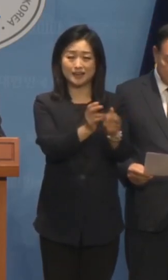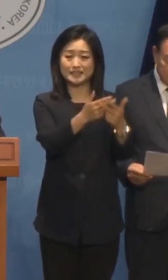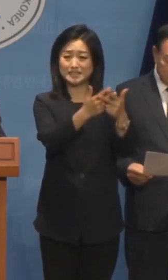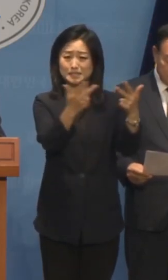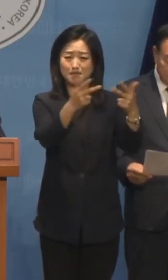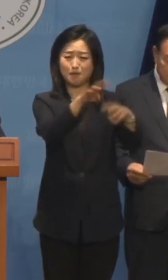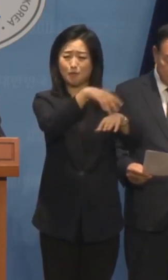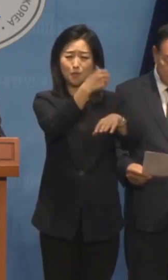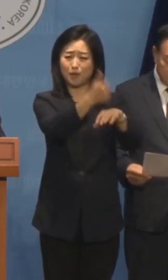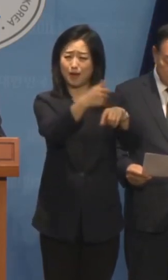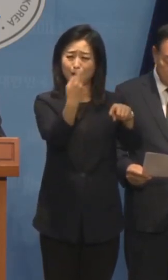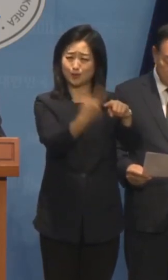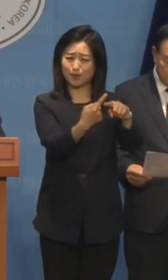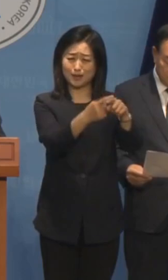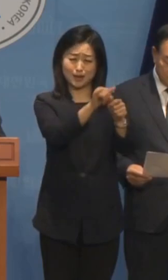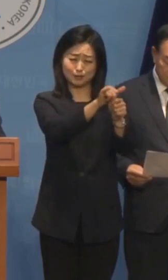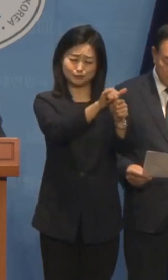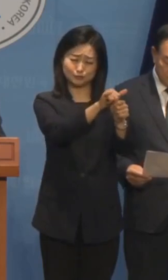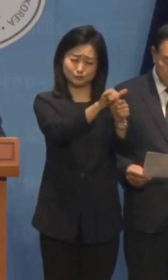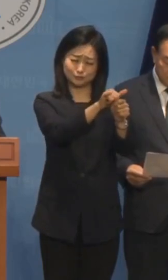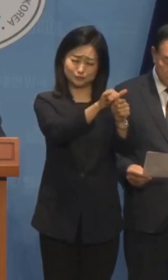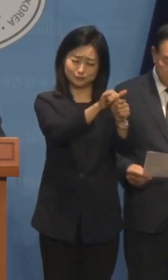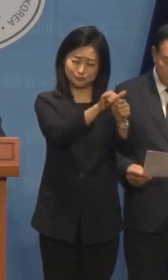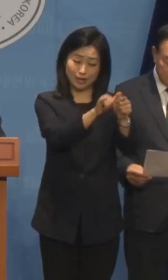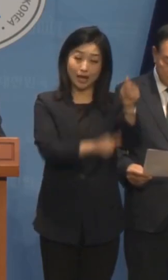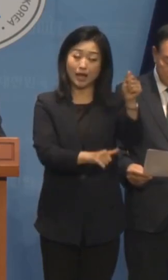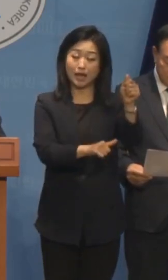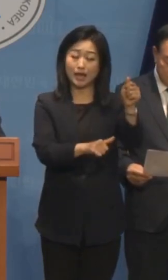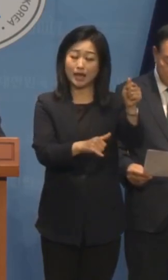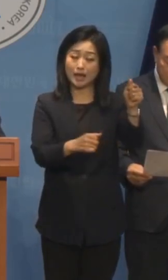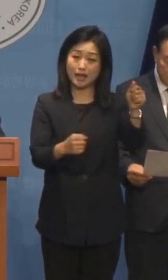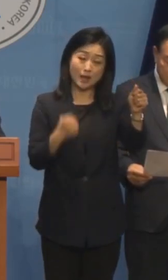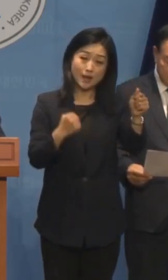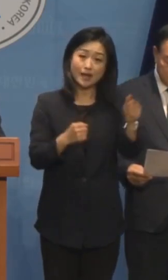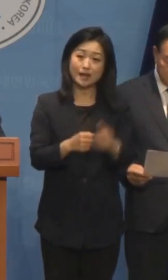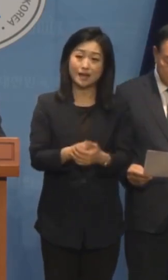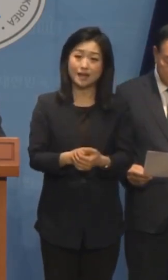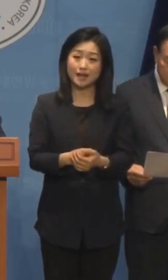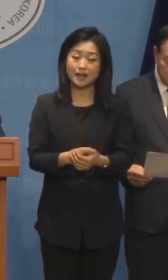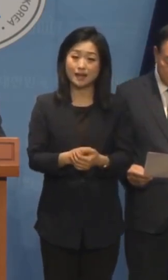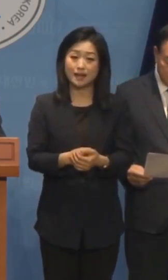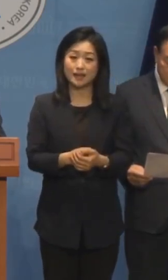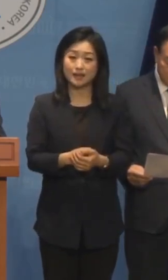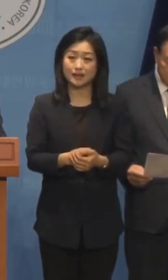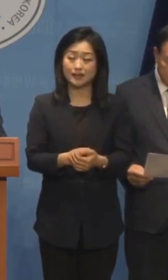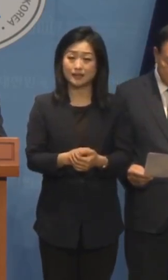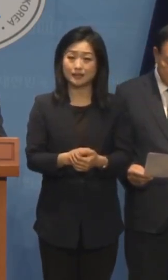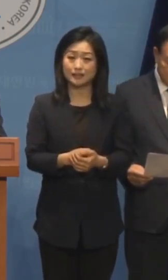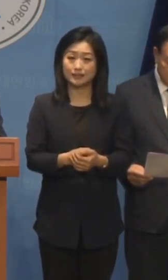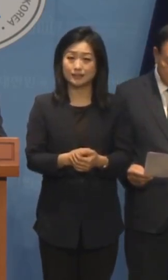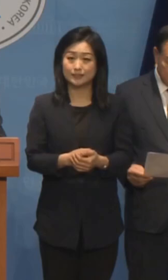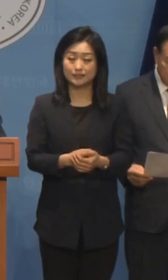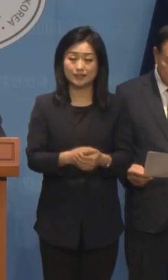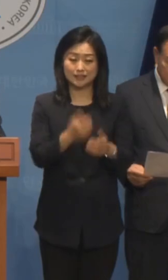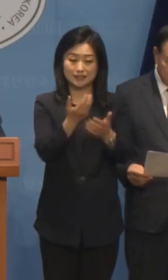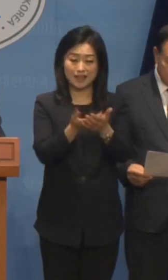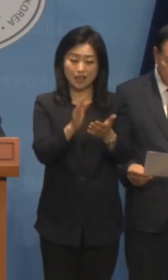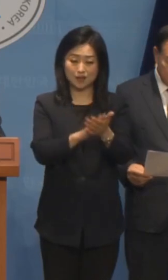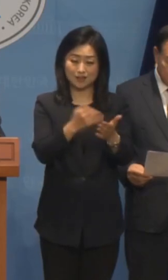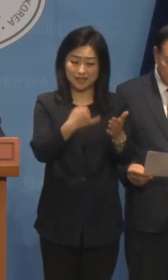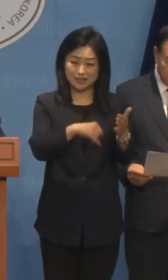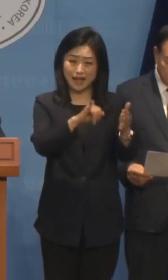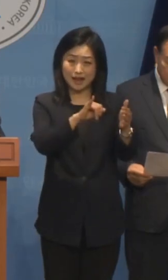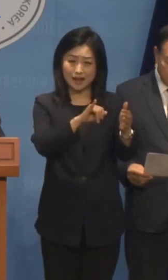대표를 향한 충성 경쟁이 도를 넘고 있습니다. 살인자 발언을 통해 개딸들이 지지를